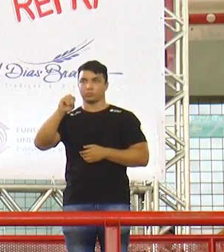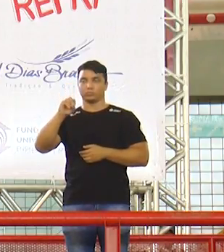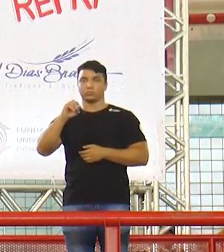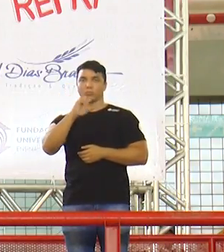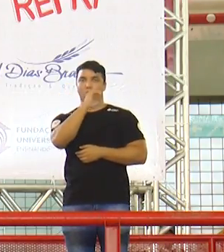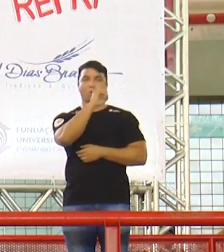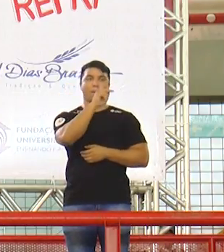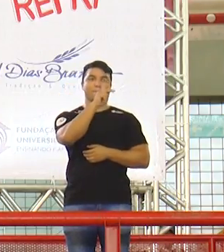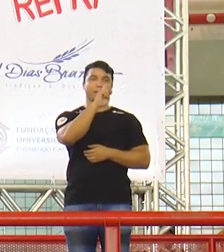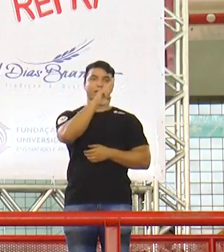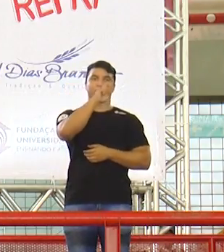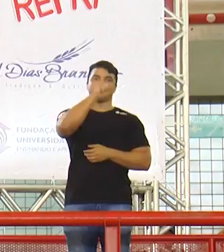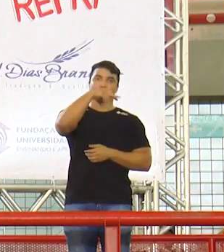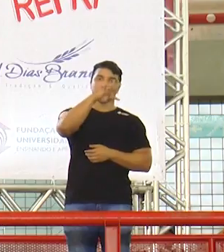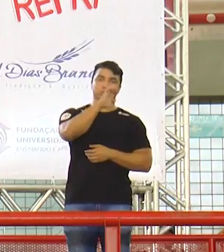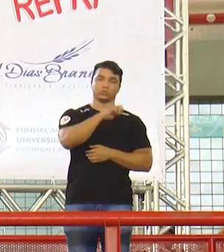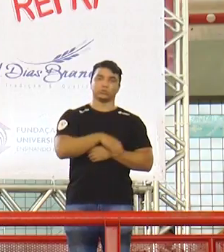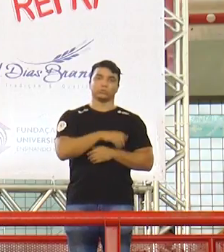operante,